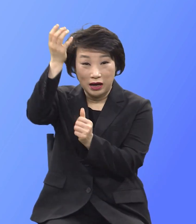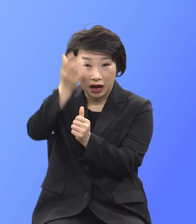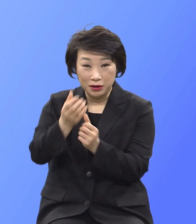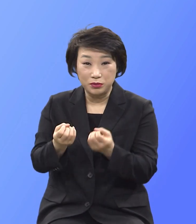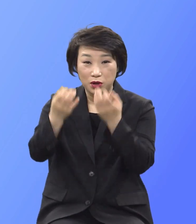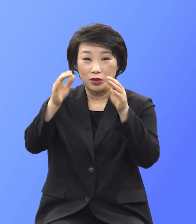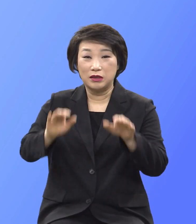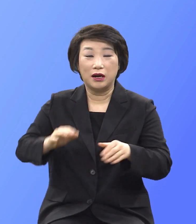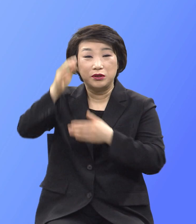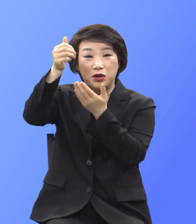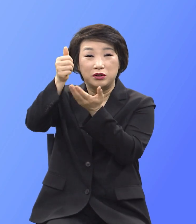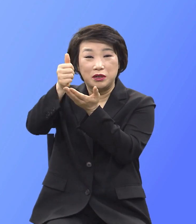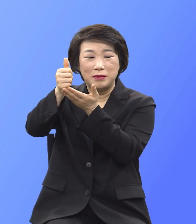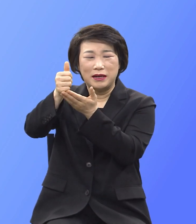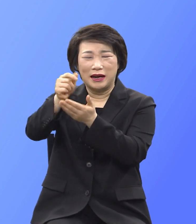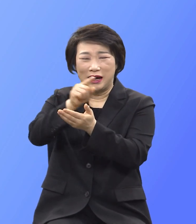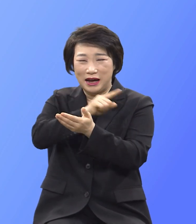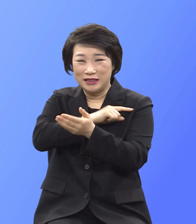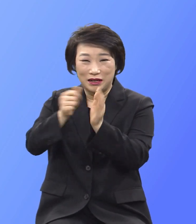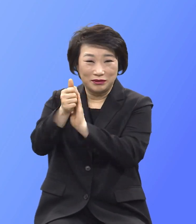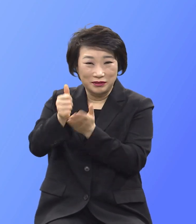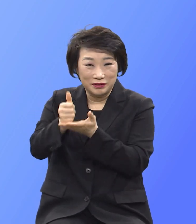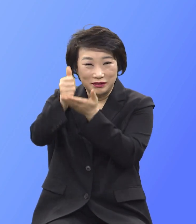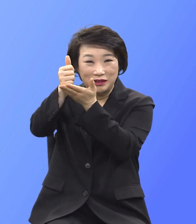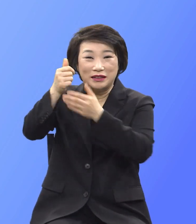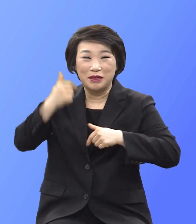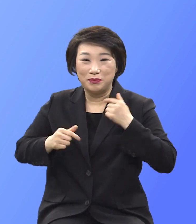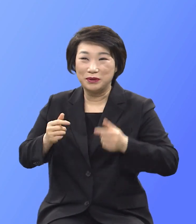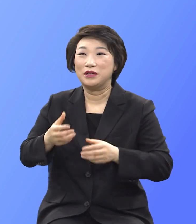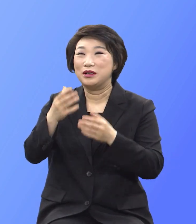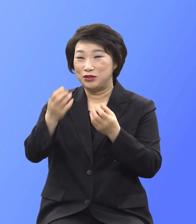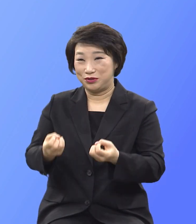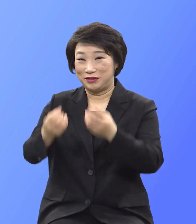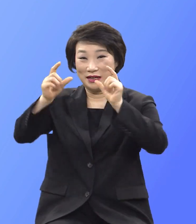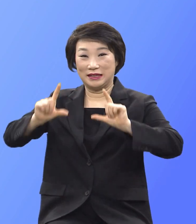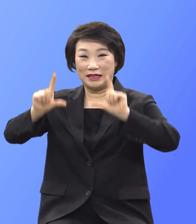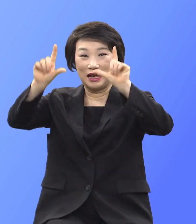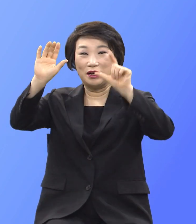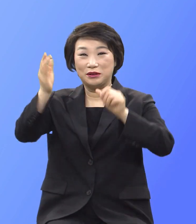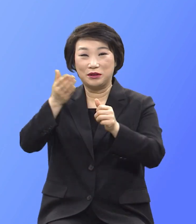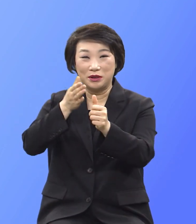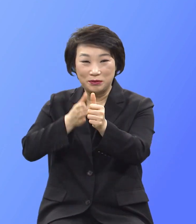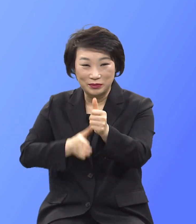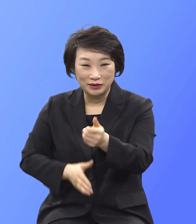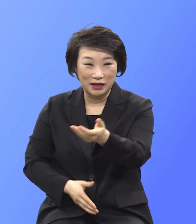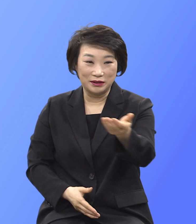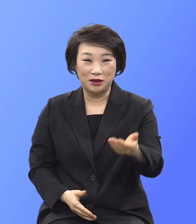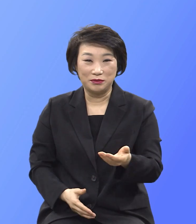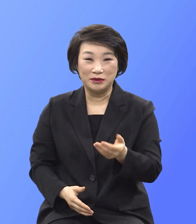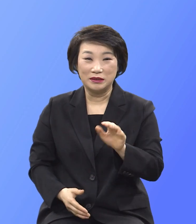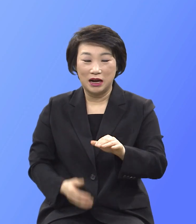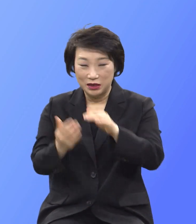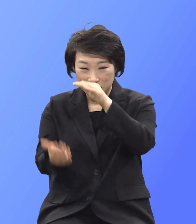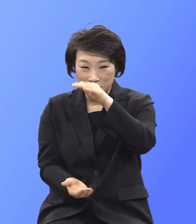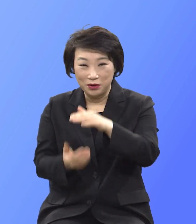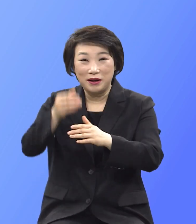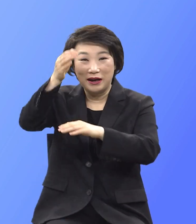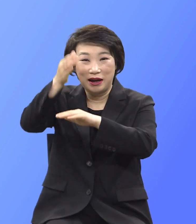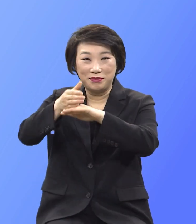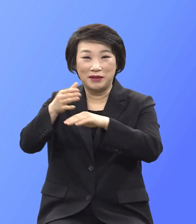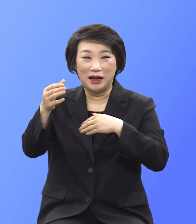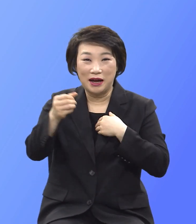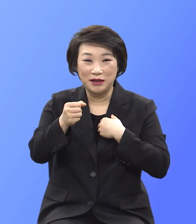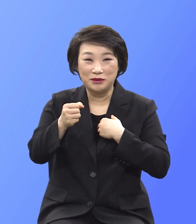강림대로 성령님의 가장 위대한 기쁘신 축제의 날이 돼야 된다 이 말이에요. 최고의